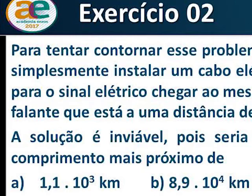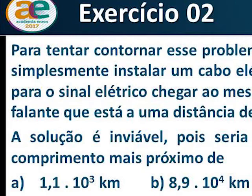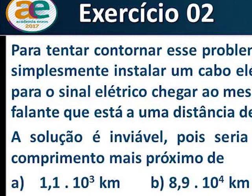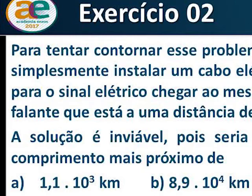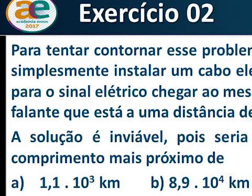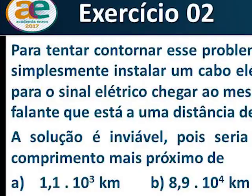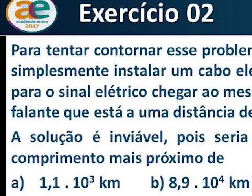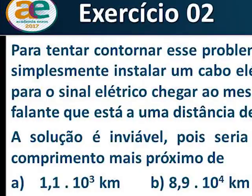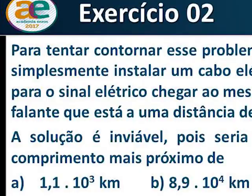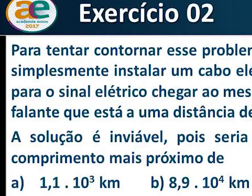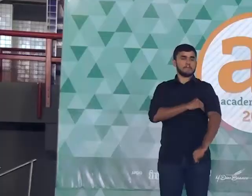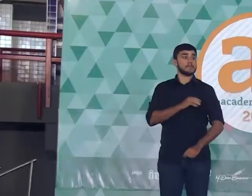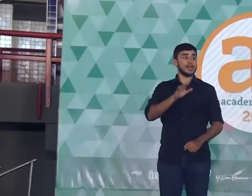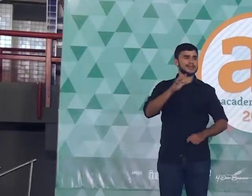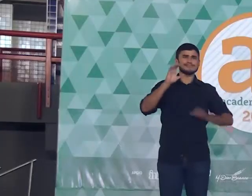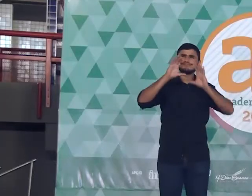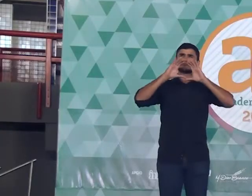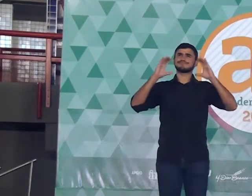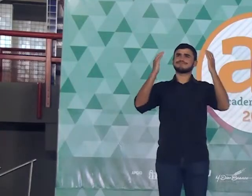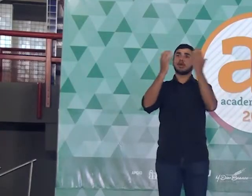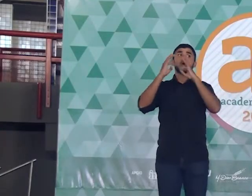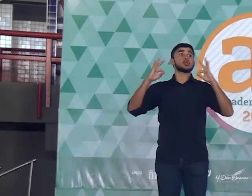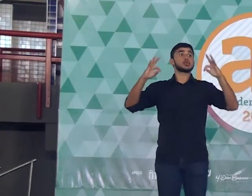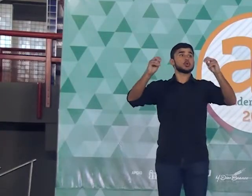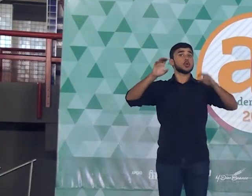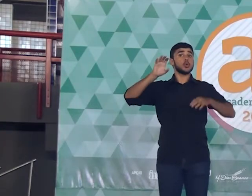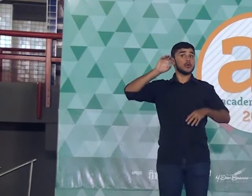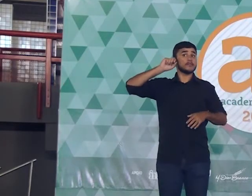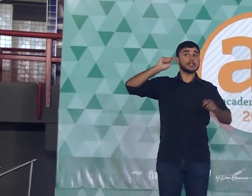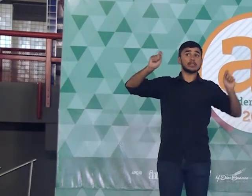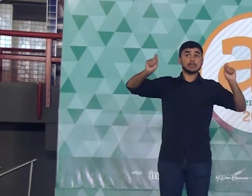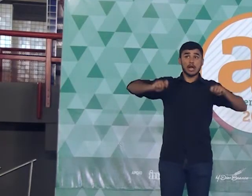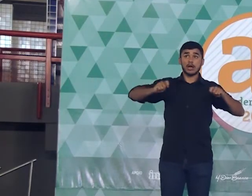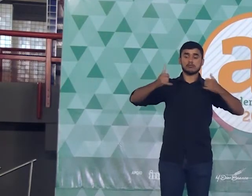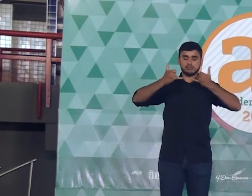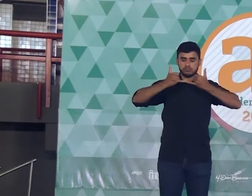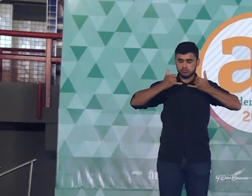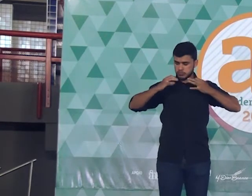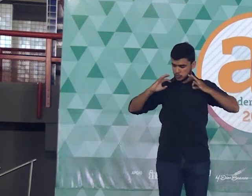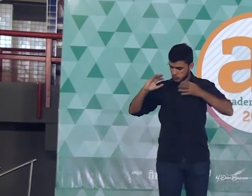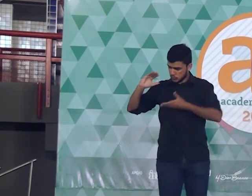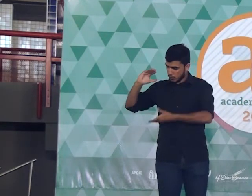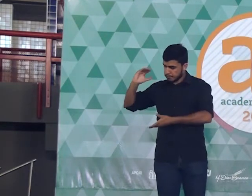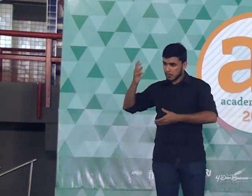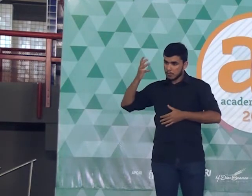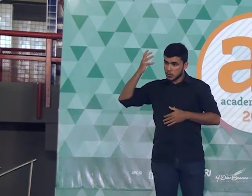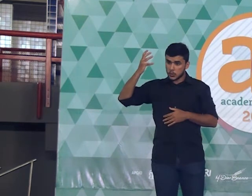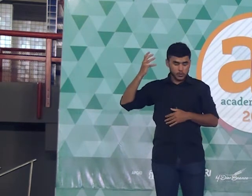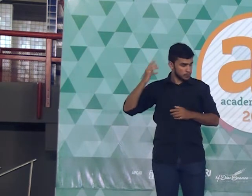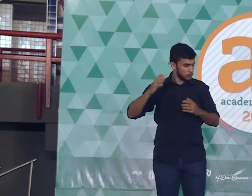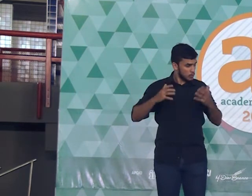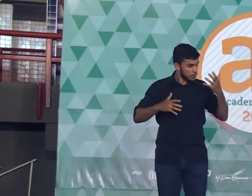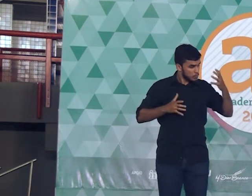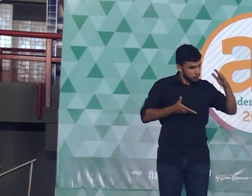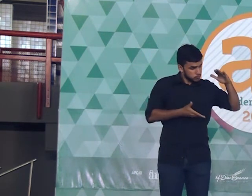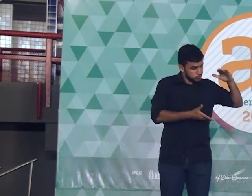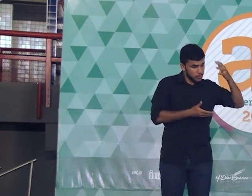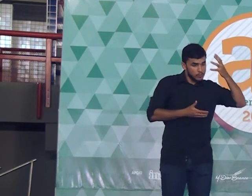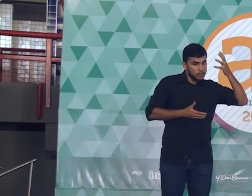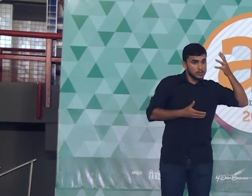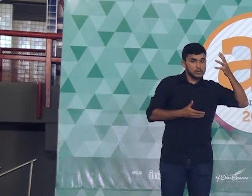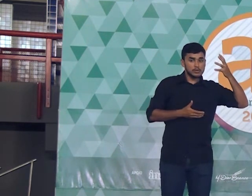o eco, eu quero que você consiga ouvir o som sem nenhuma falha, e eu